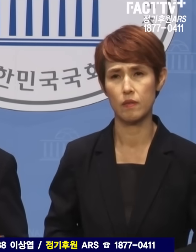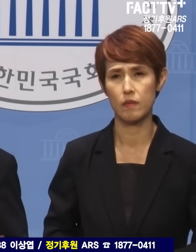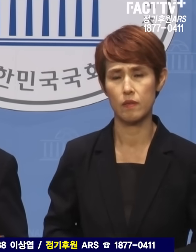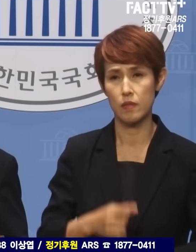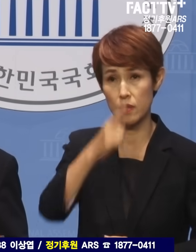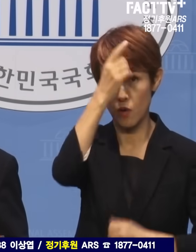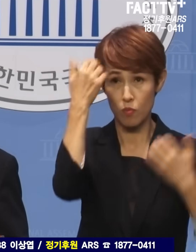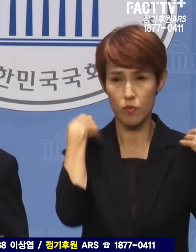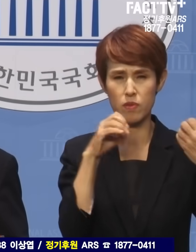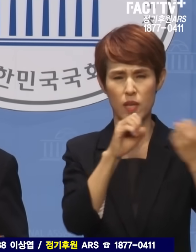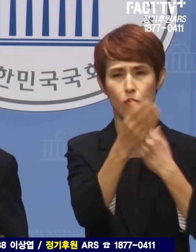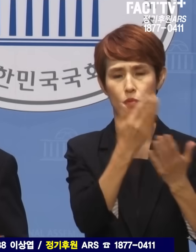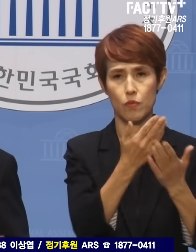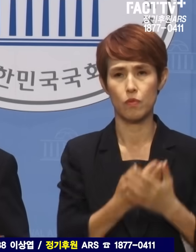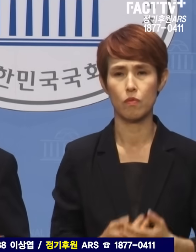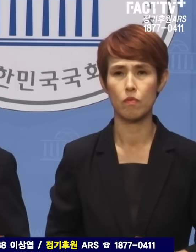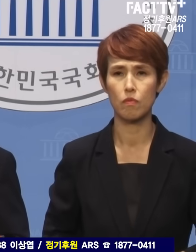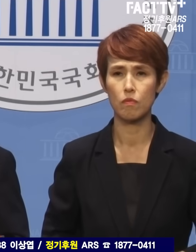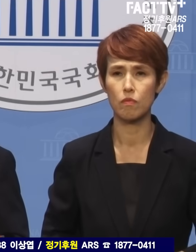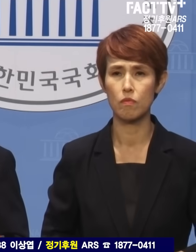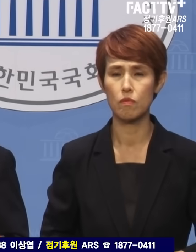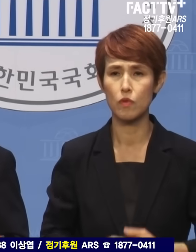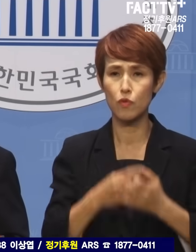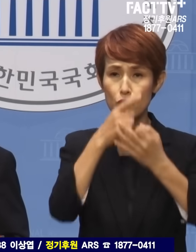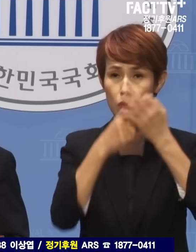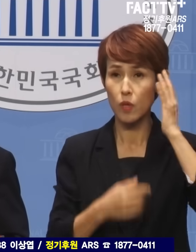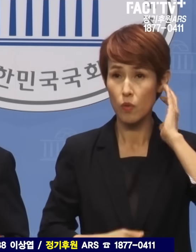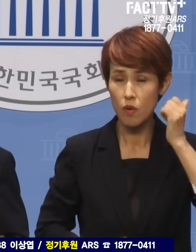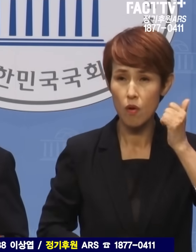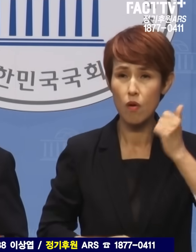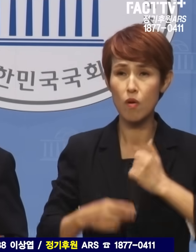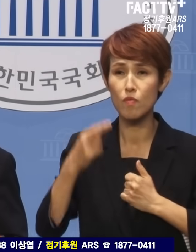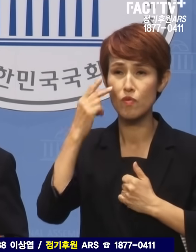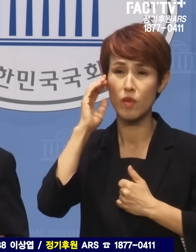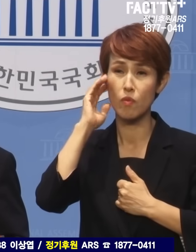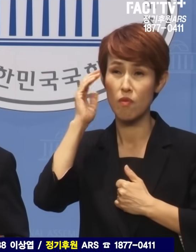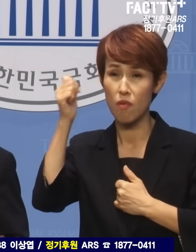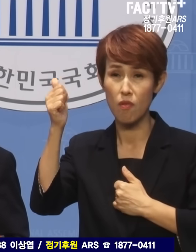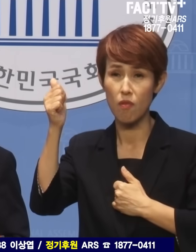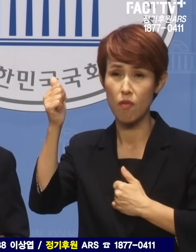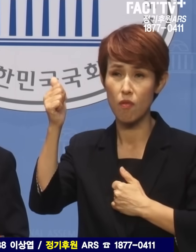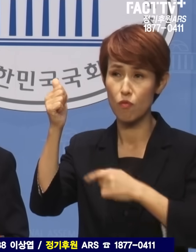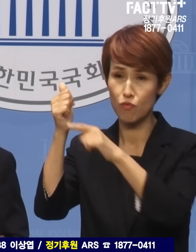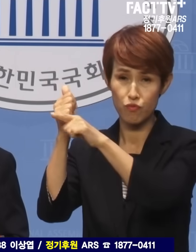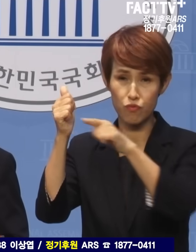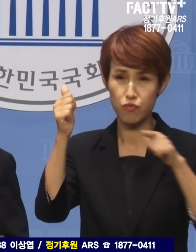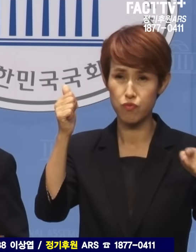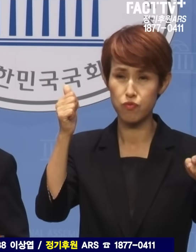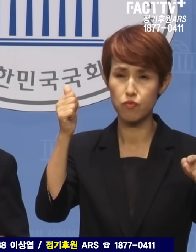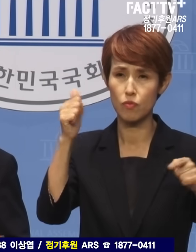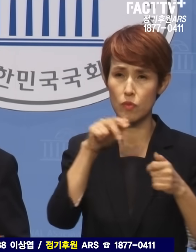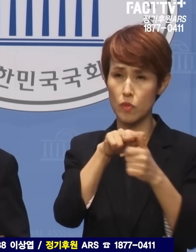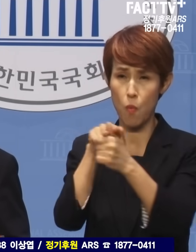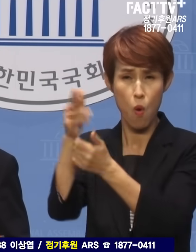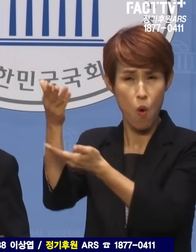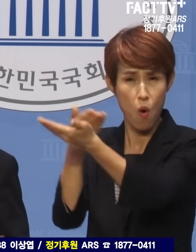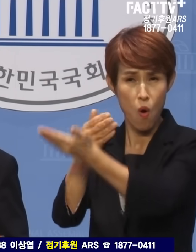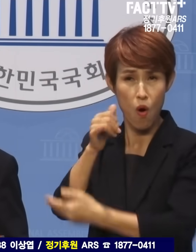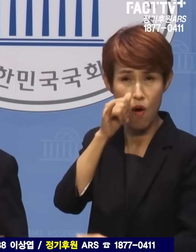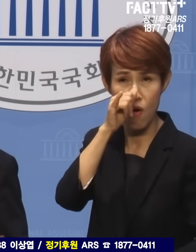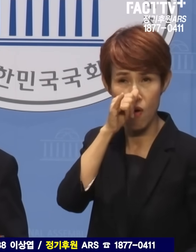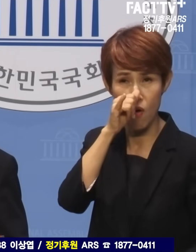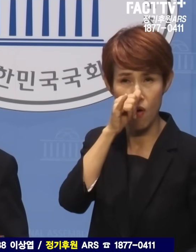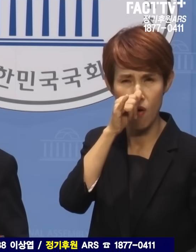윤석열 바이든 정권 사이에 소설 책에나 볼 수 있는 최고 수준에 첩보전이 벌어지고 있는